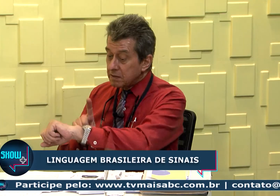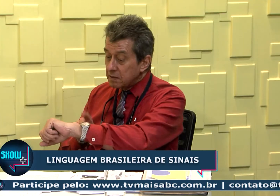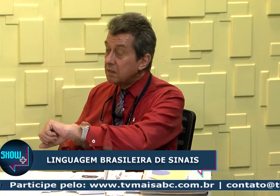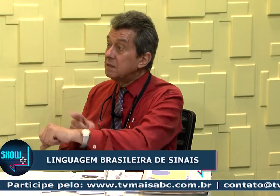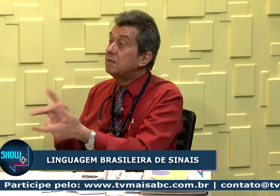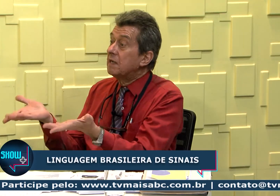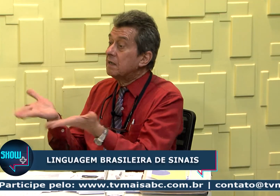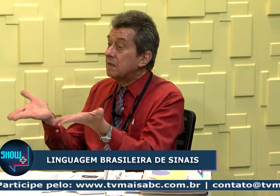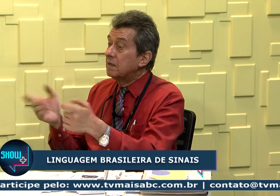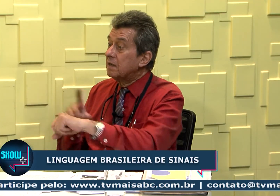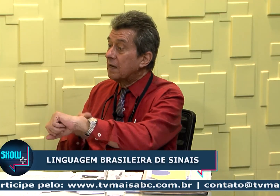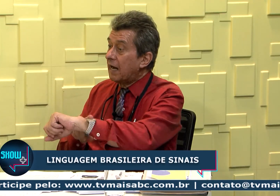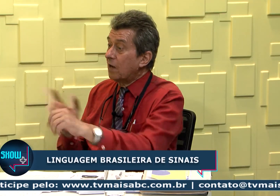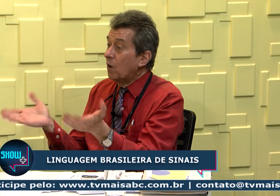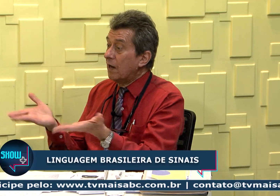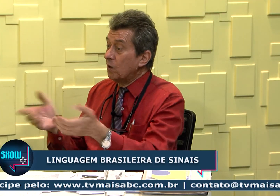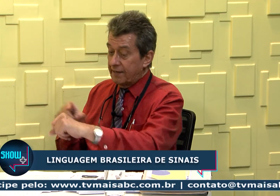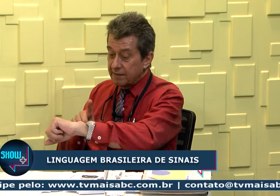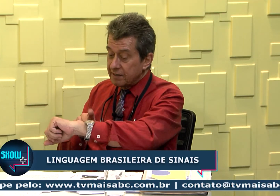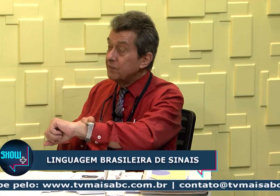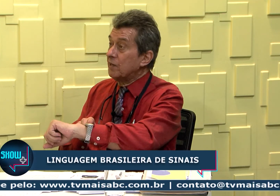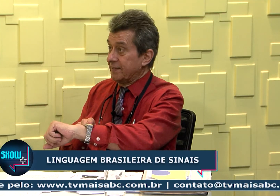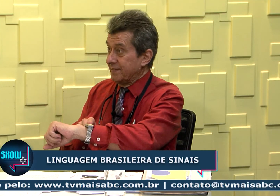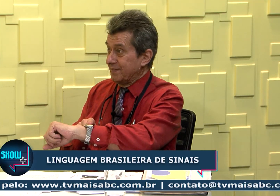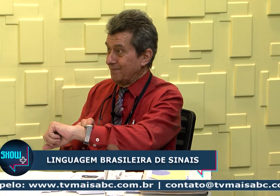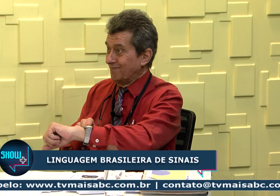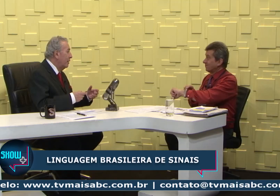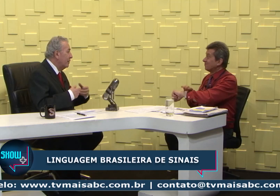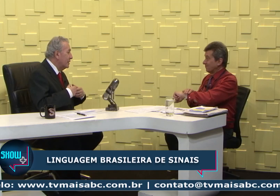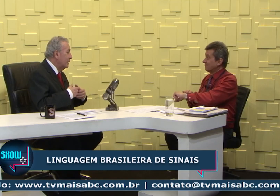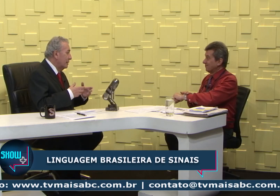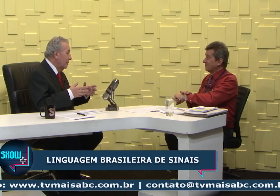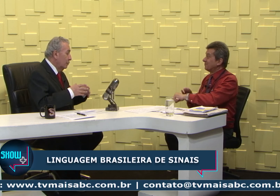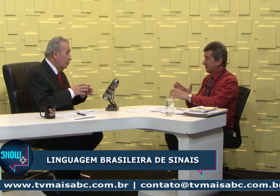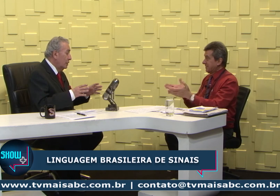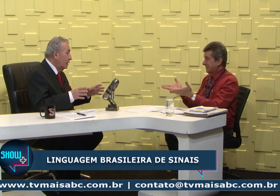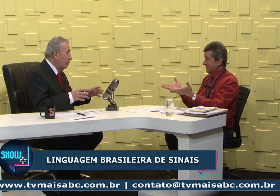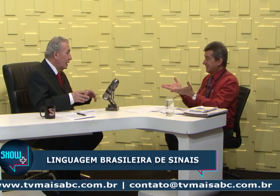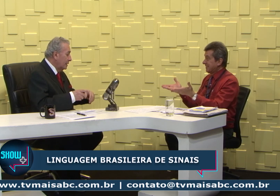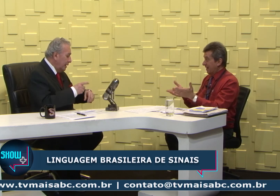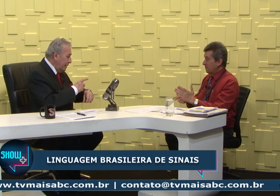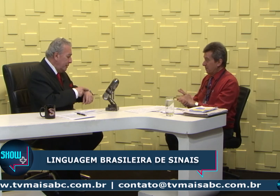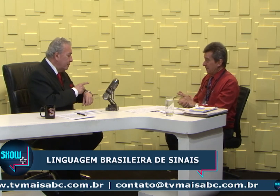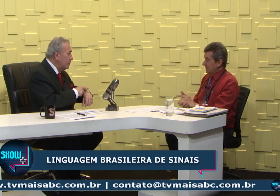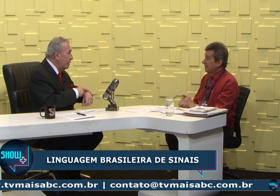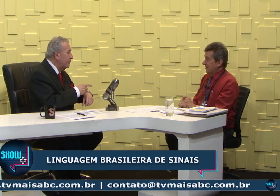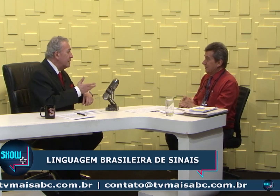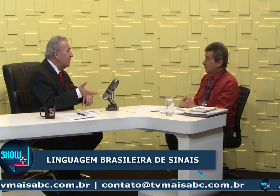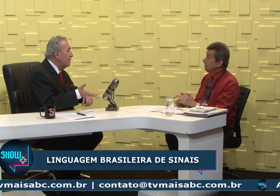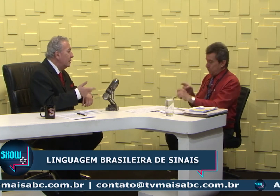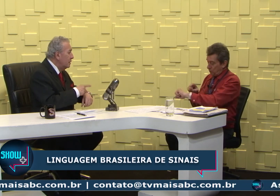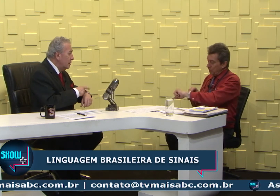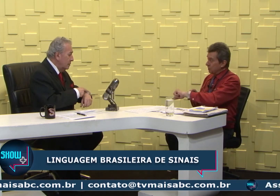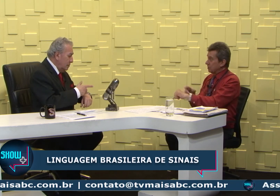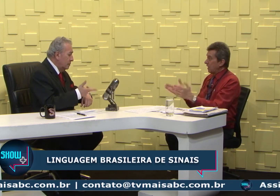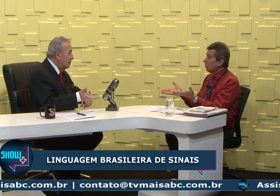à tarde agora que eu ia fazer eu não entendo nada de libras já fazem assim loja agora